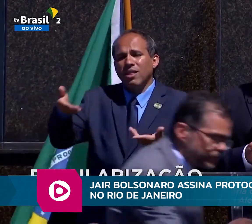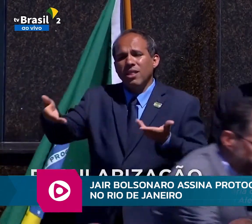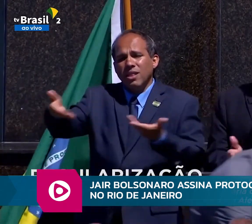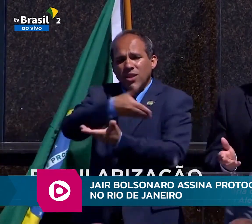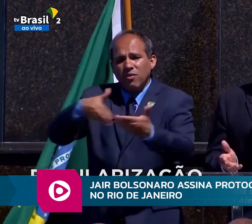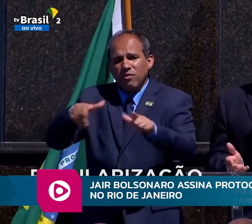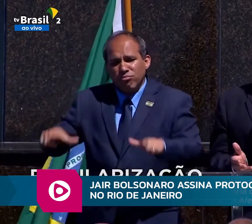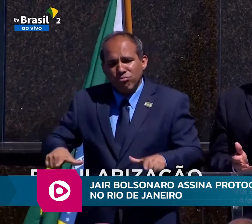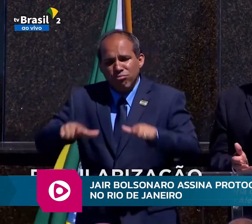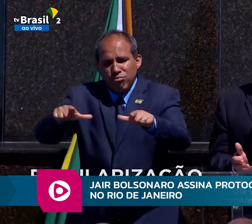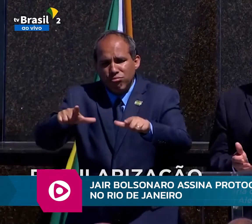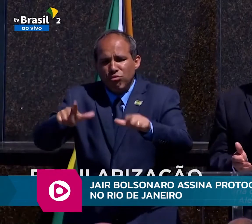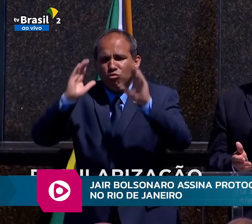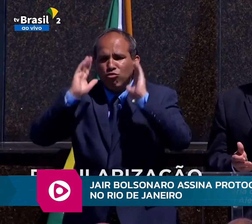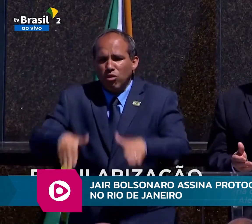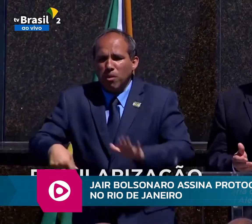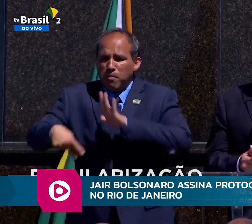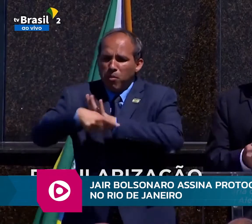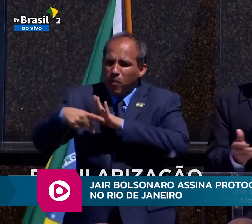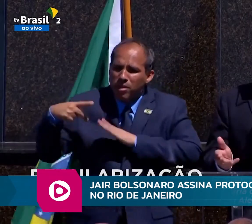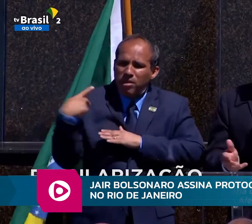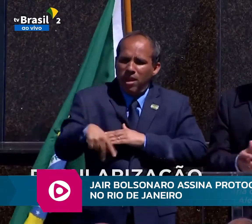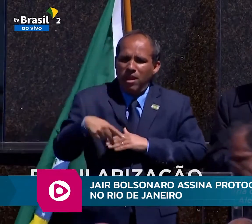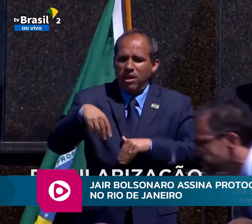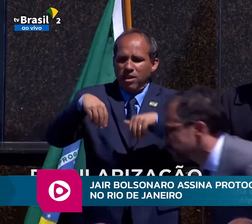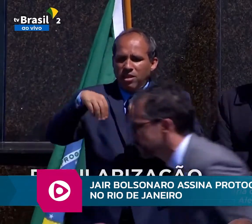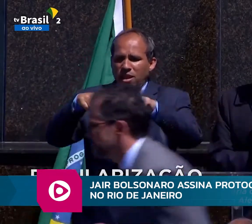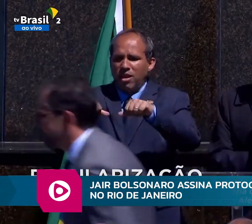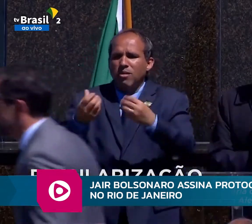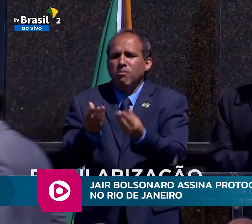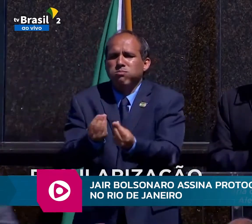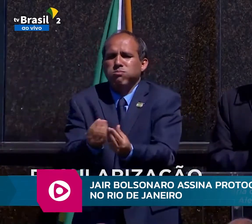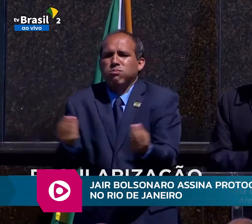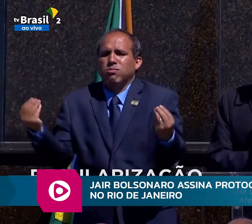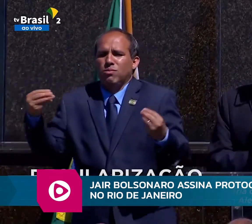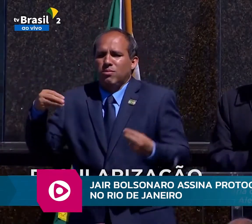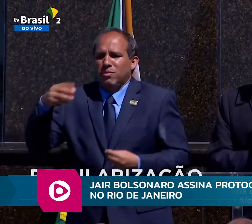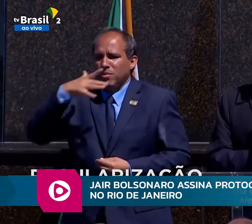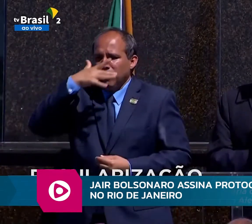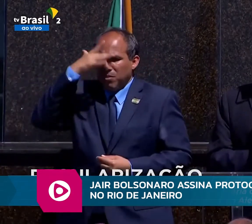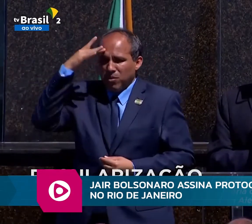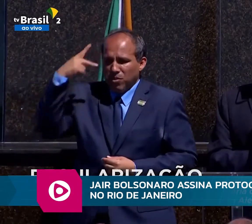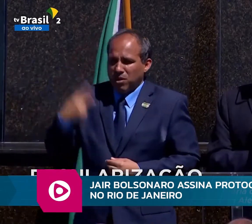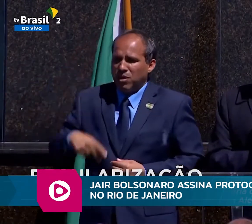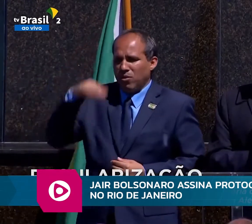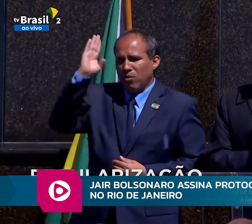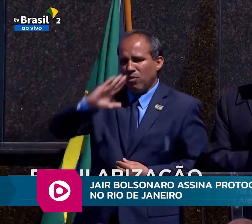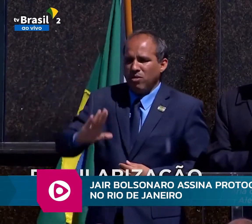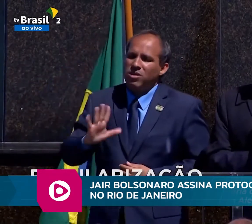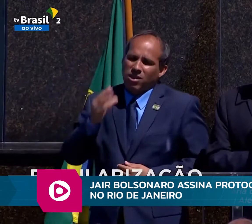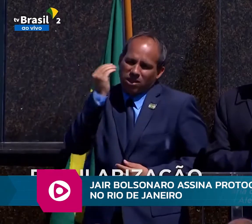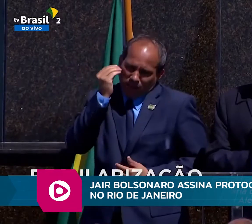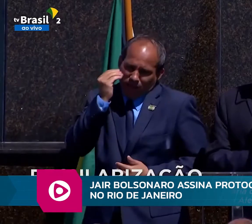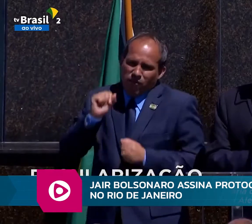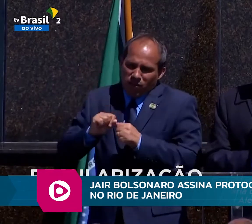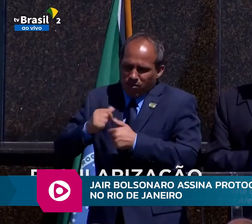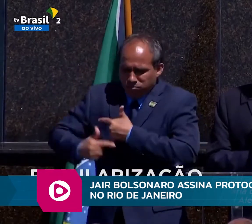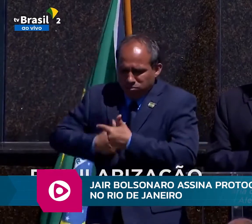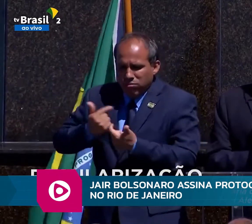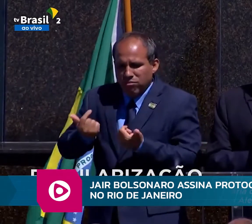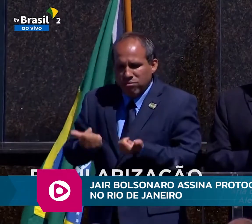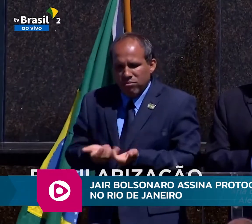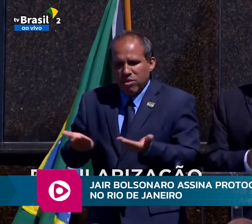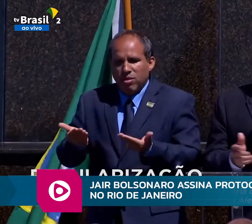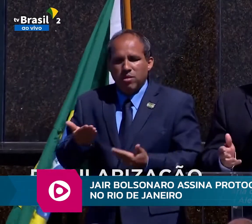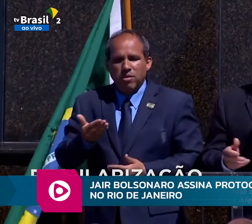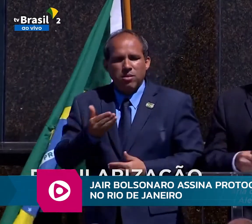para milhares de brasileiros é isso que nós estamos tentando fazer o presidente vai tá